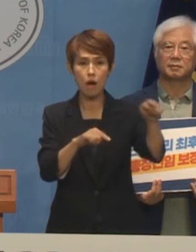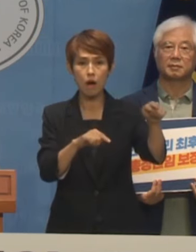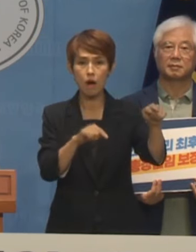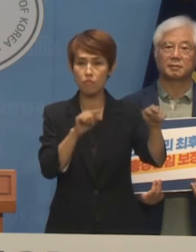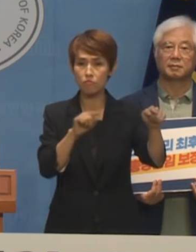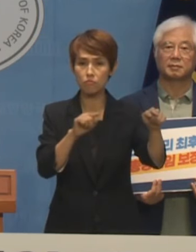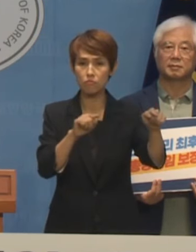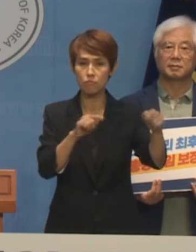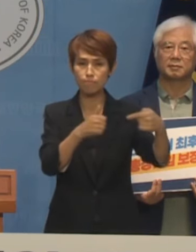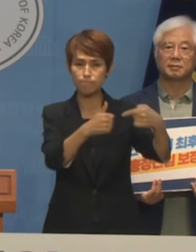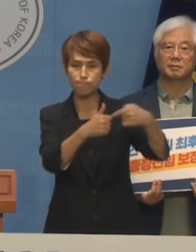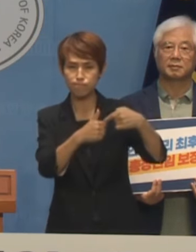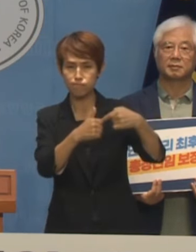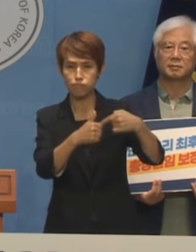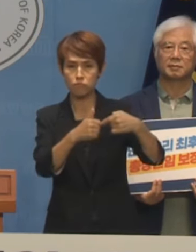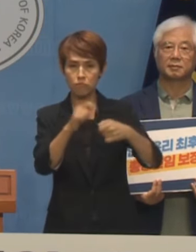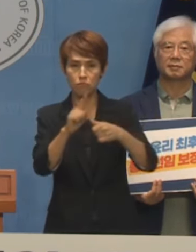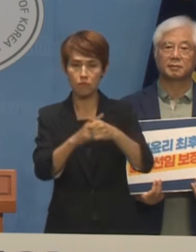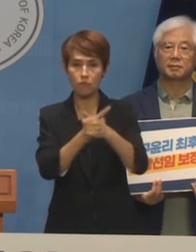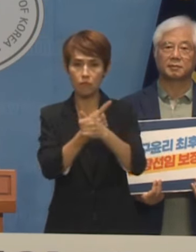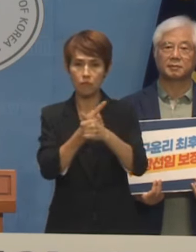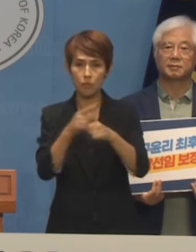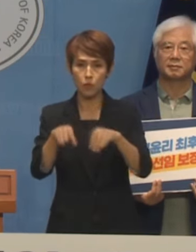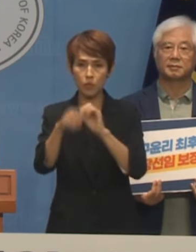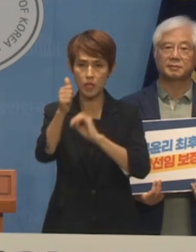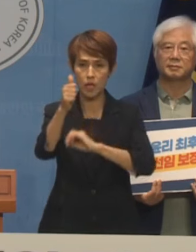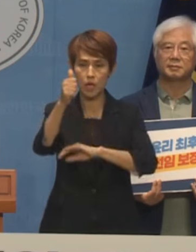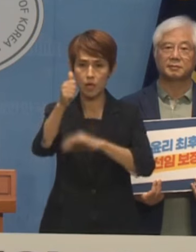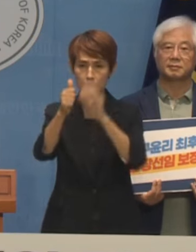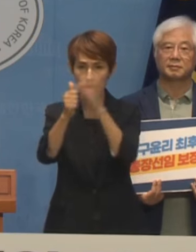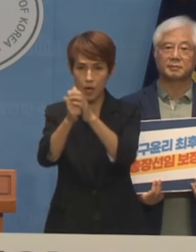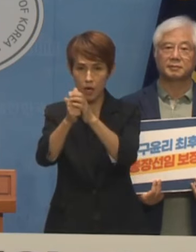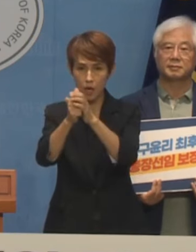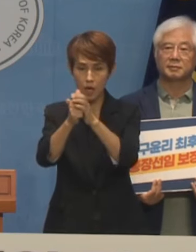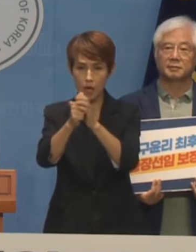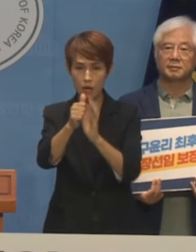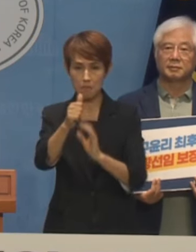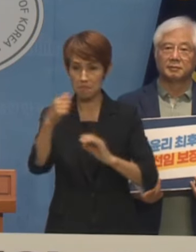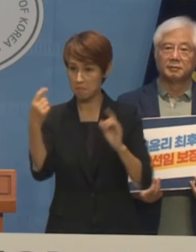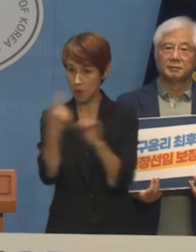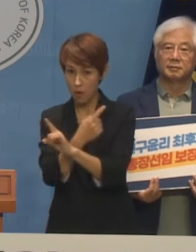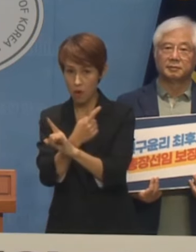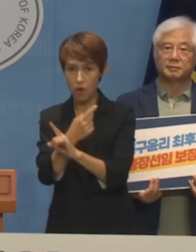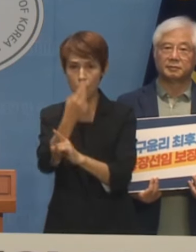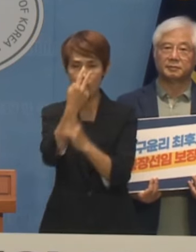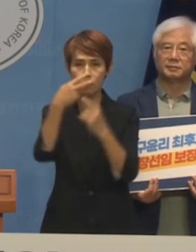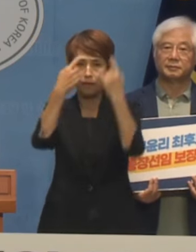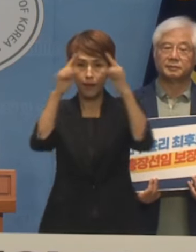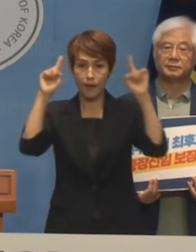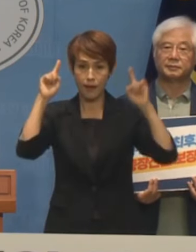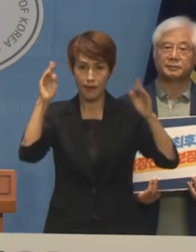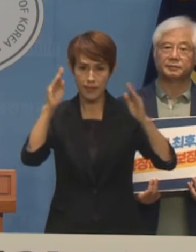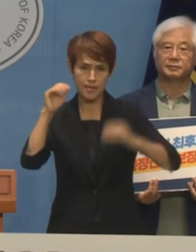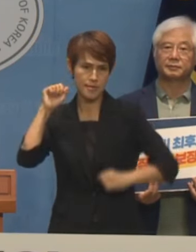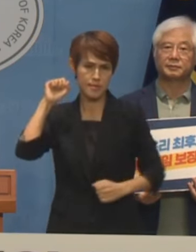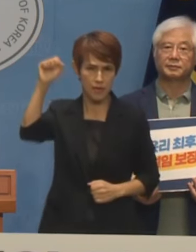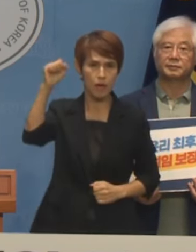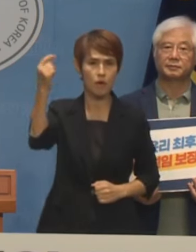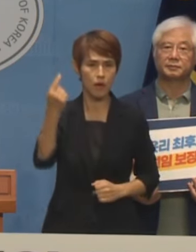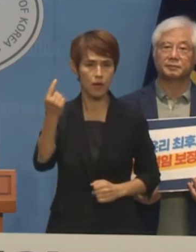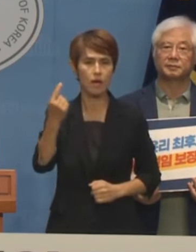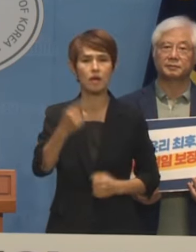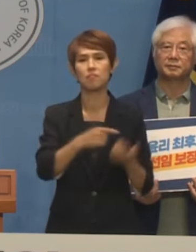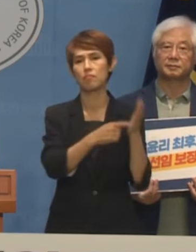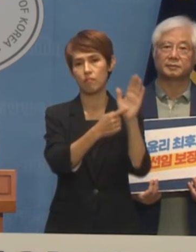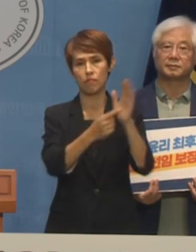불순한 압력으로 총장 선임 결과가 뒤집힌다면 숙명인이 들고 일어나지 않을 수 없다라며 입장을 밝힌